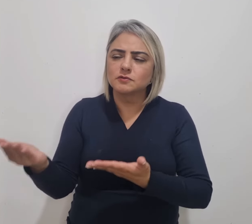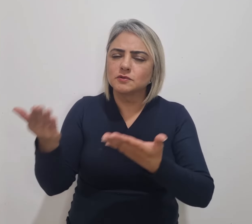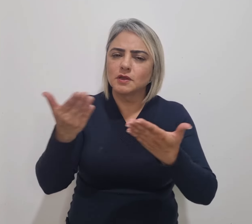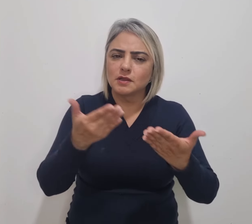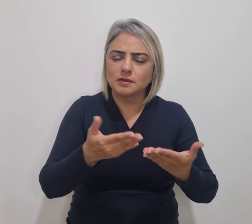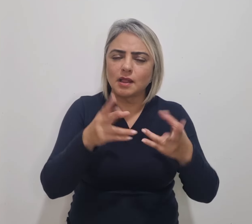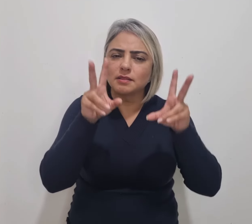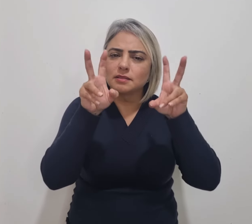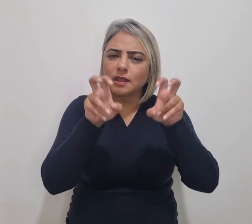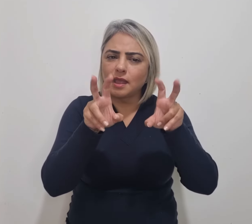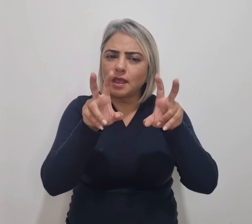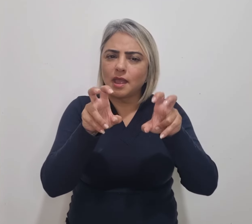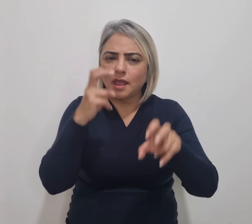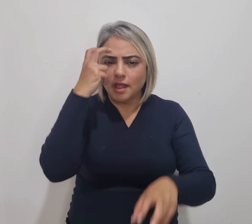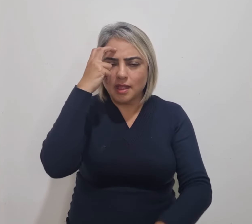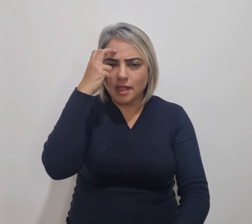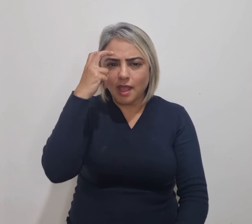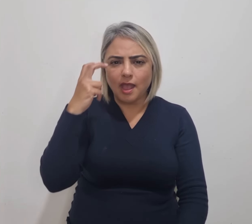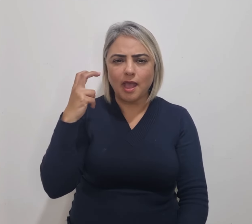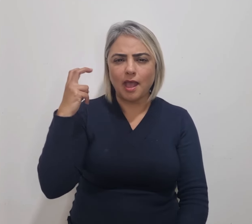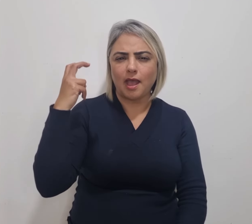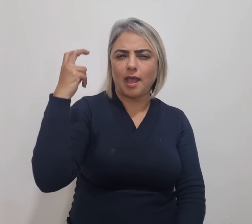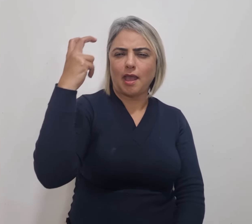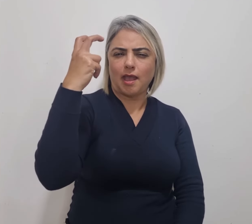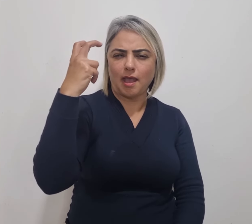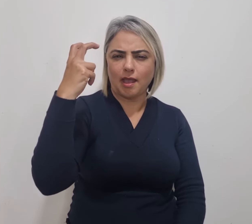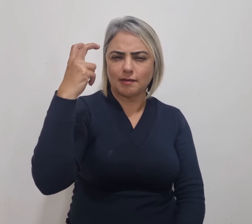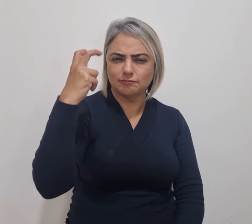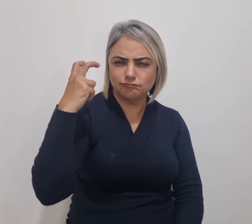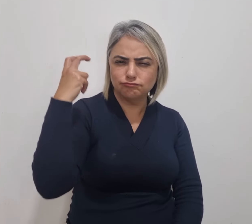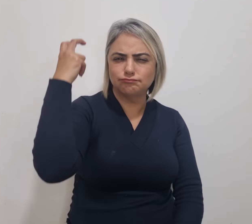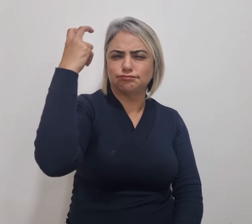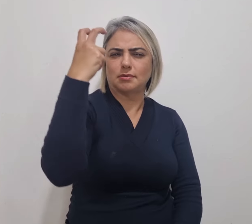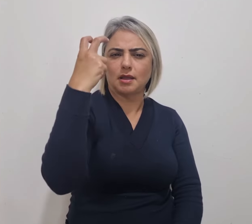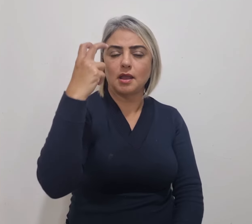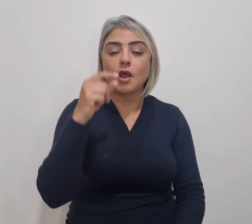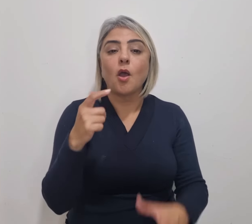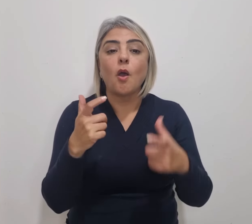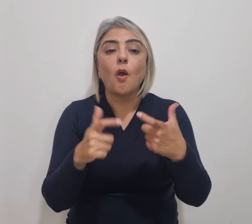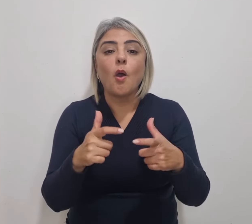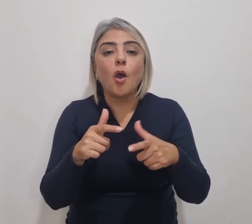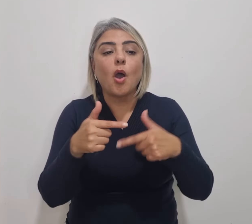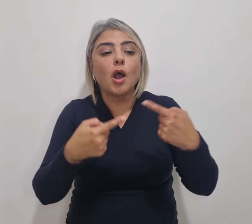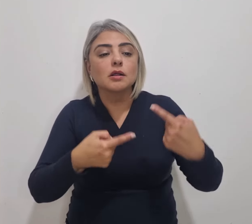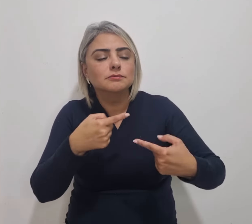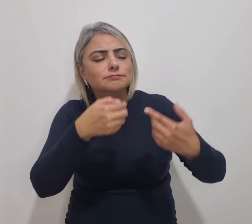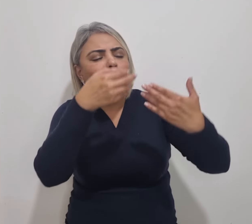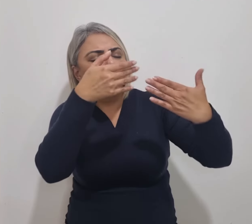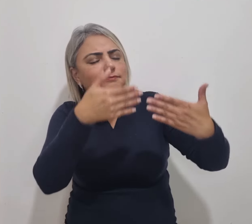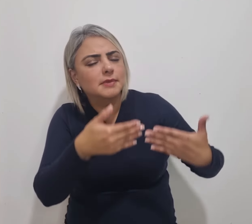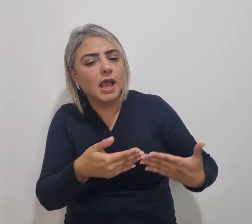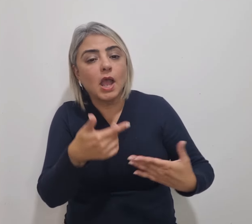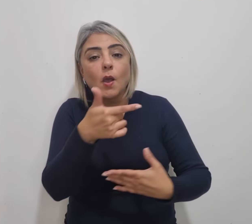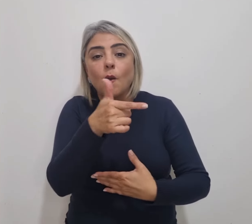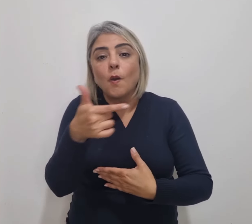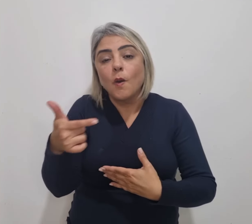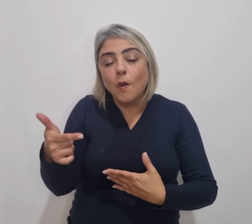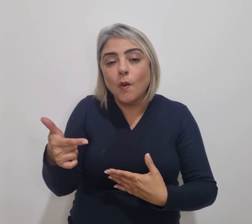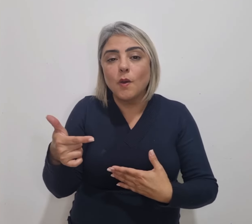tema Altas habilidades e superdotação, onde são discorridas, entre outros pontos, os